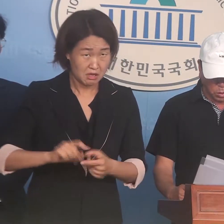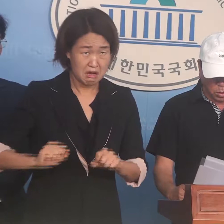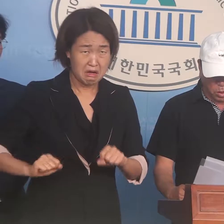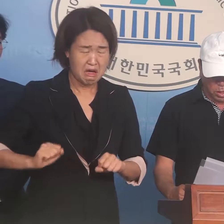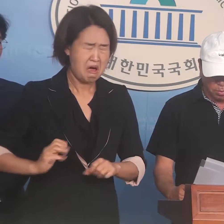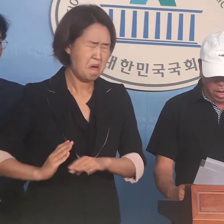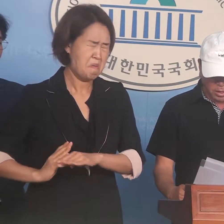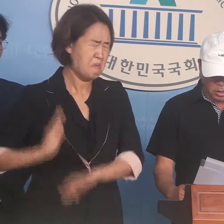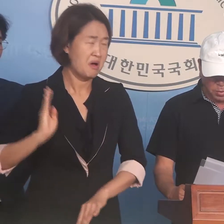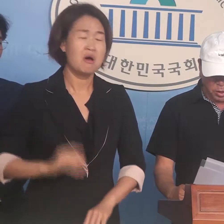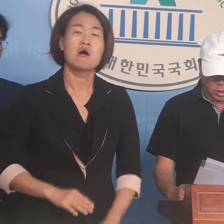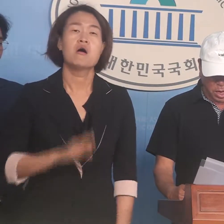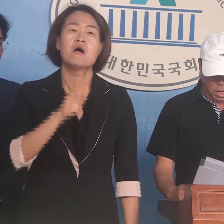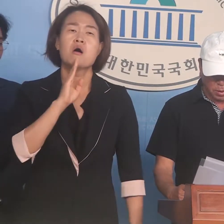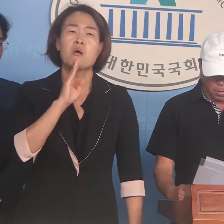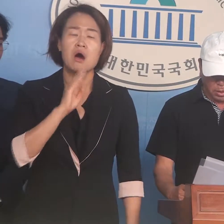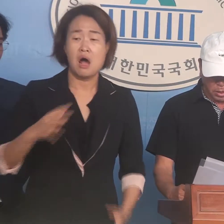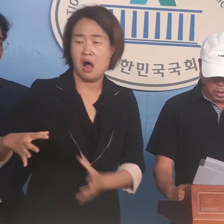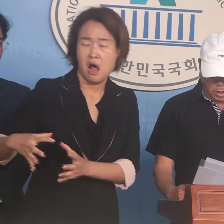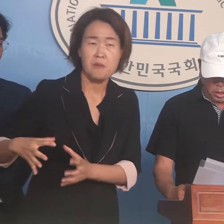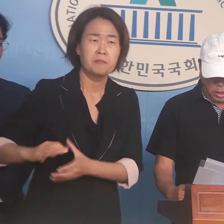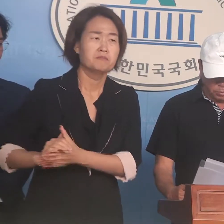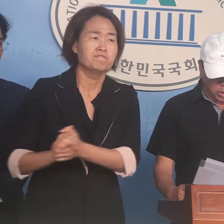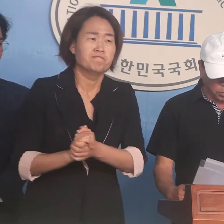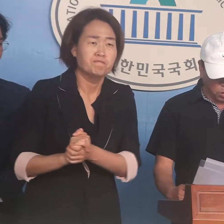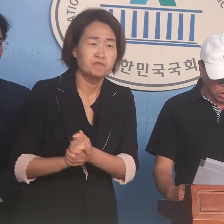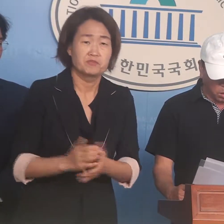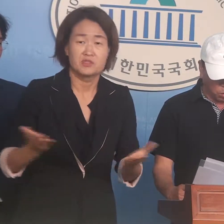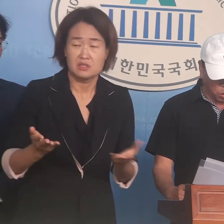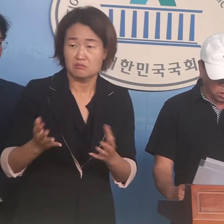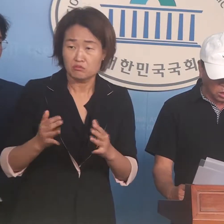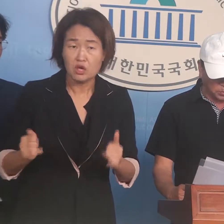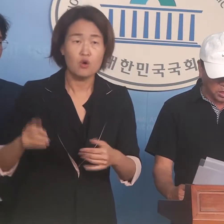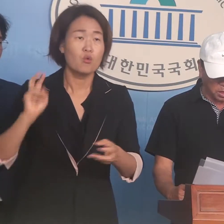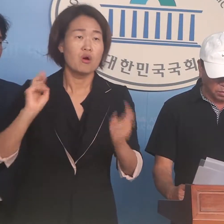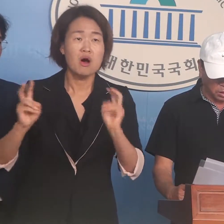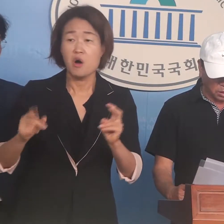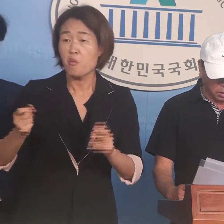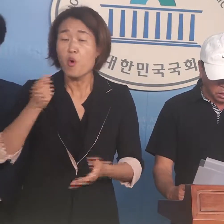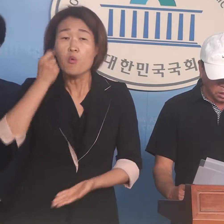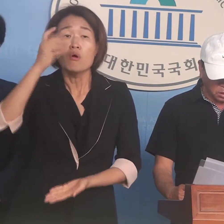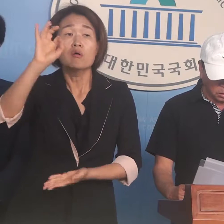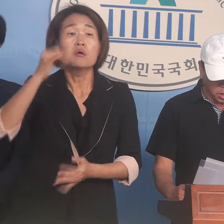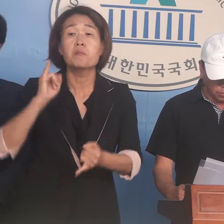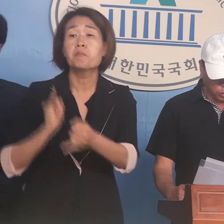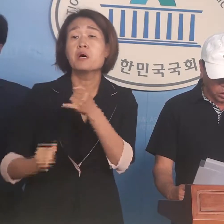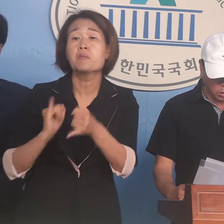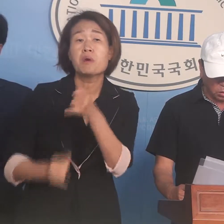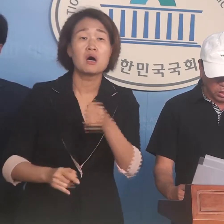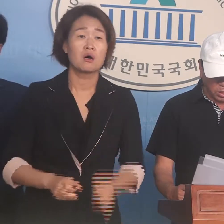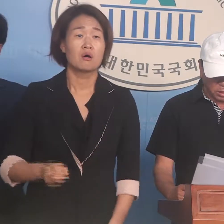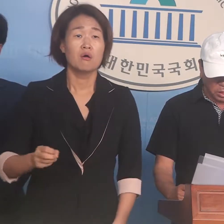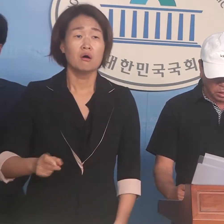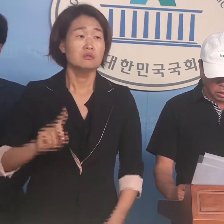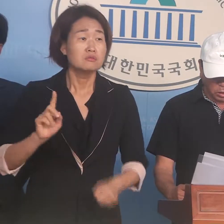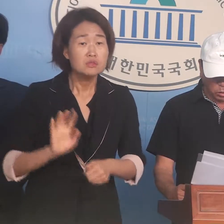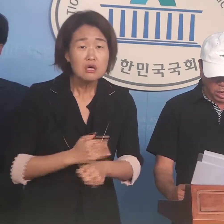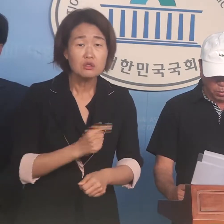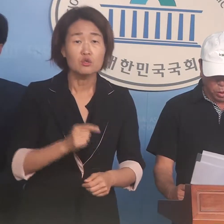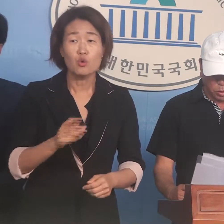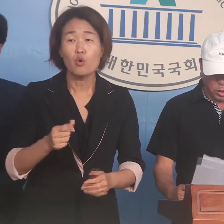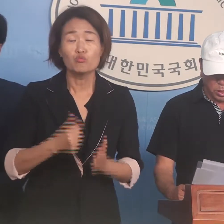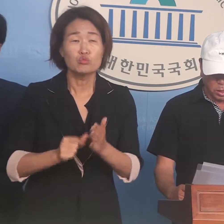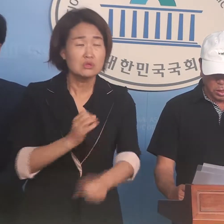없을 정도로 많은 협력사가 임금체불과 공과급 체납 및 은행 부채로